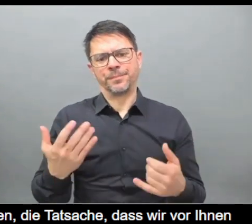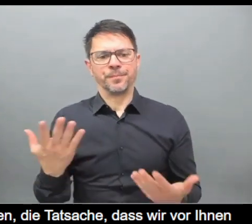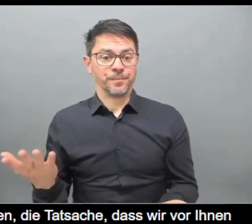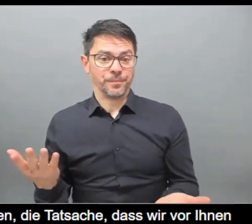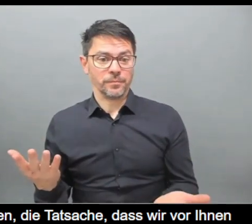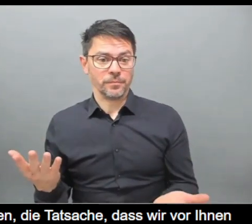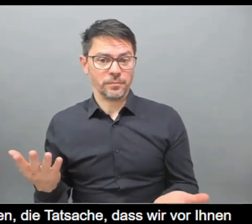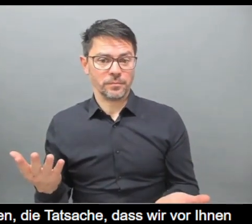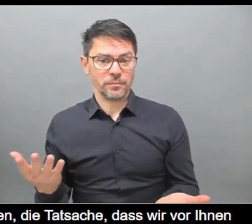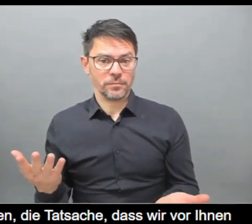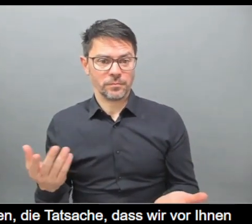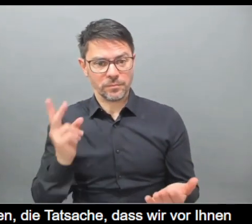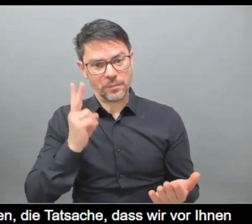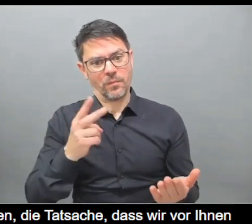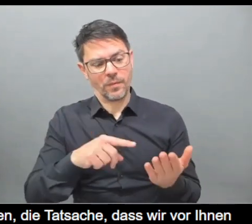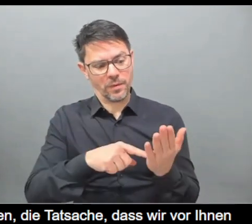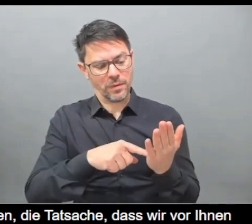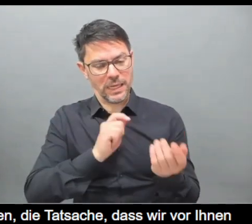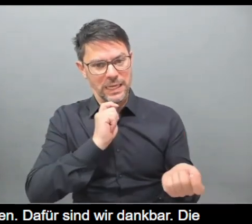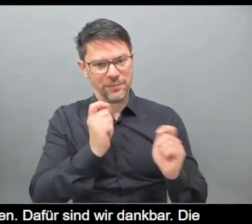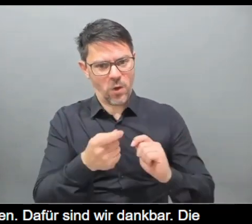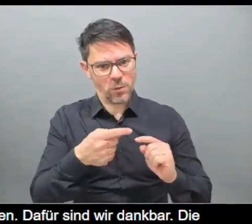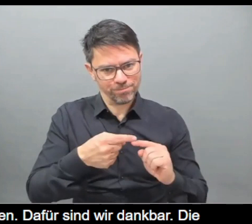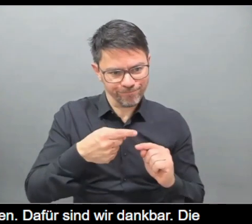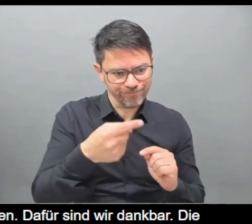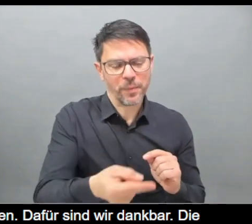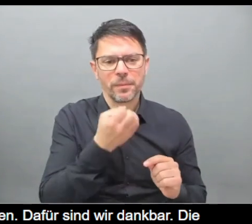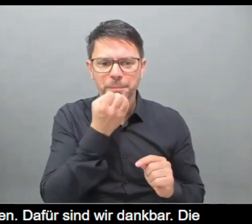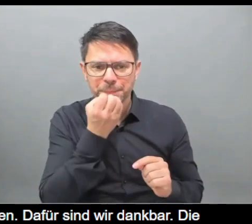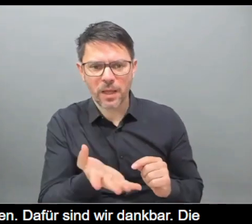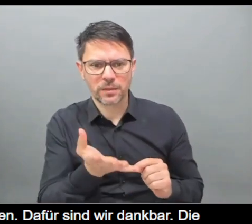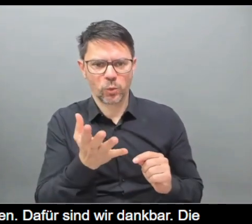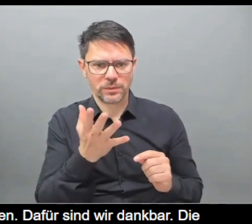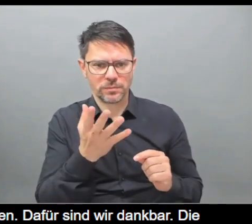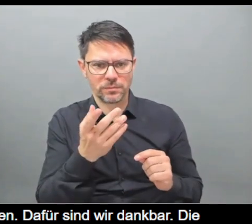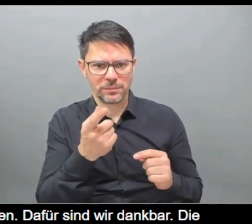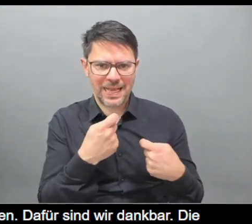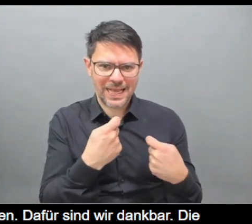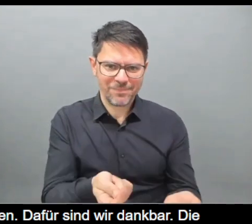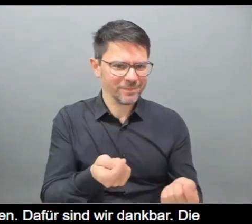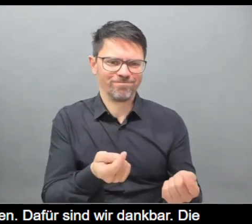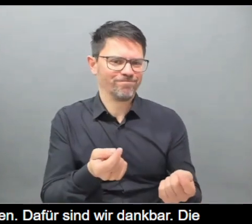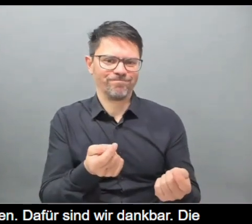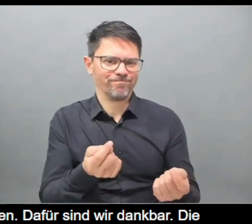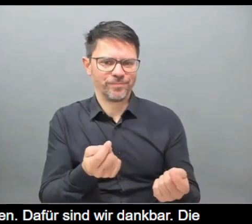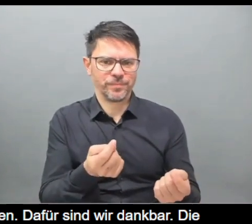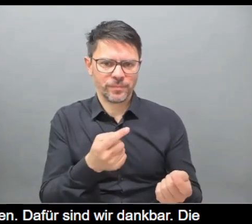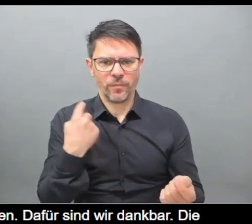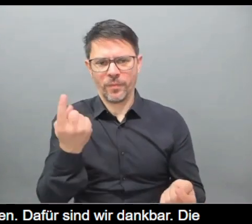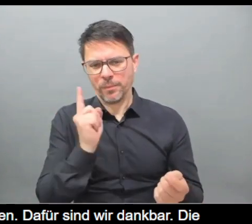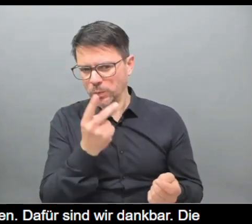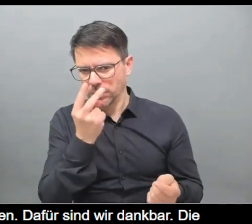handelt es sich nicht um mögliche Einschnitte, sondern hier handelt es sich gerade aus der Sicht des ländlichen Raums um eine Schneise der Verwüstung, die